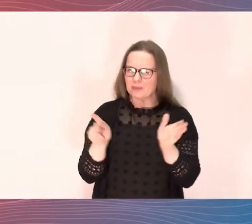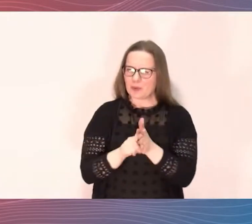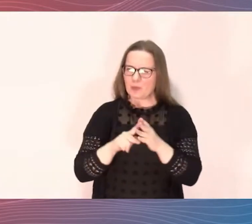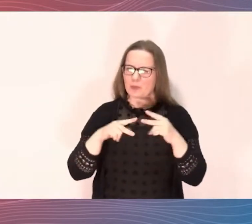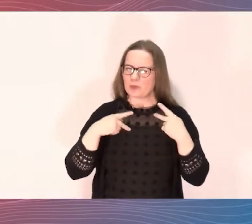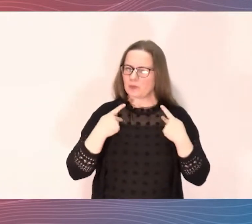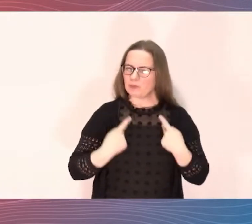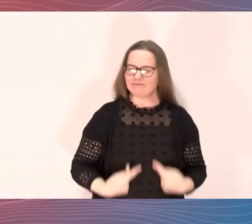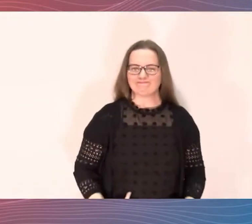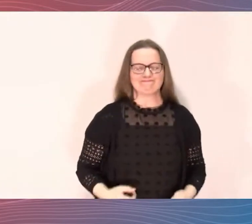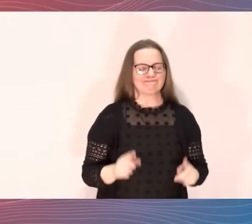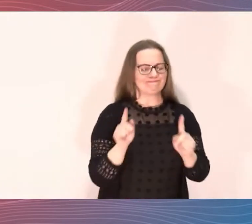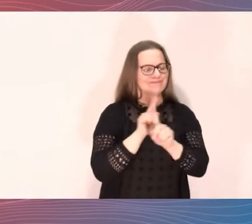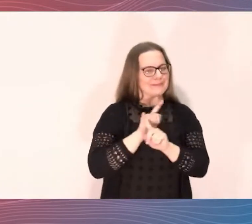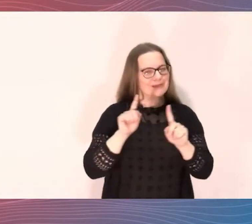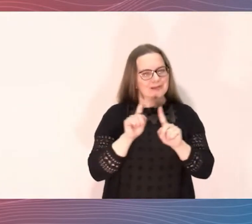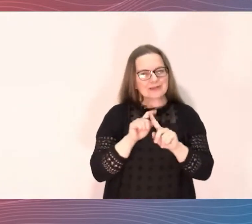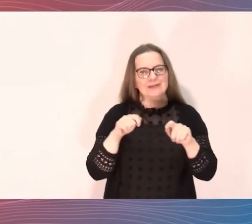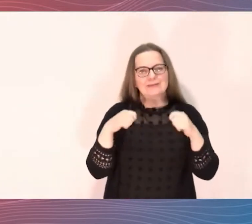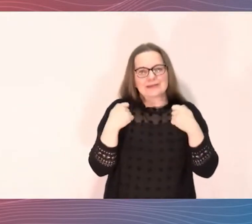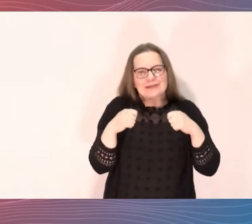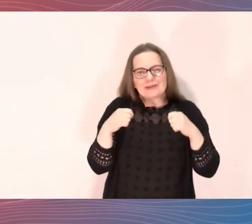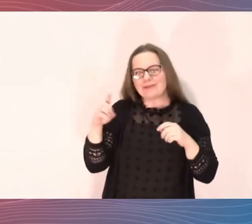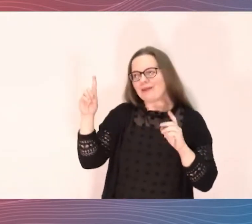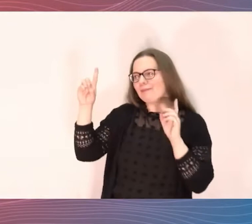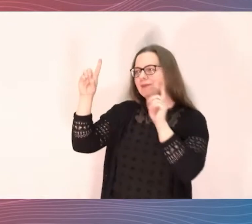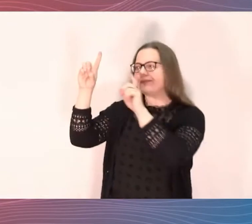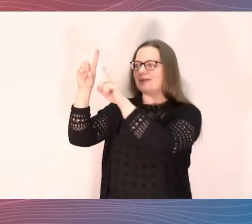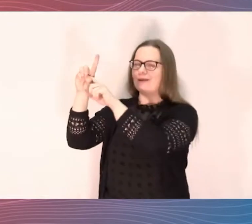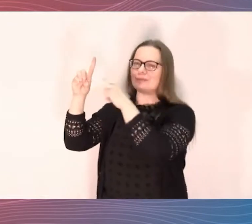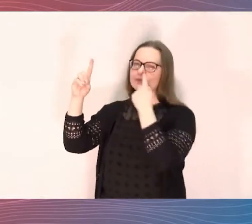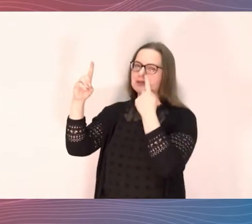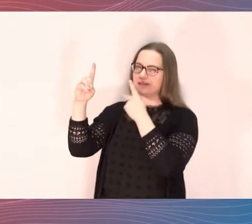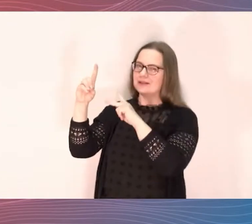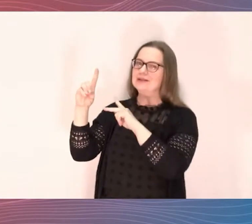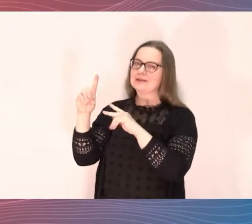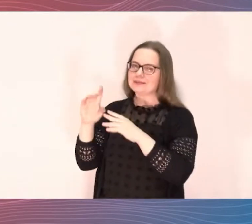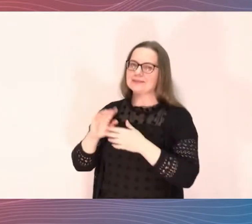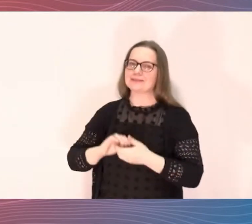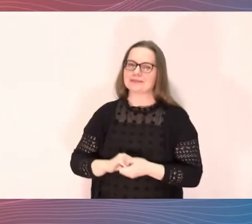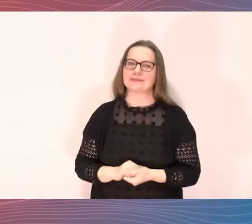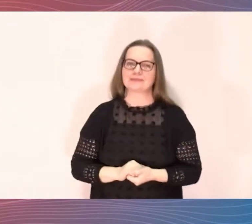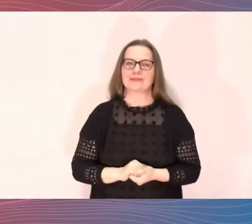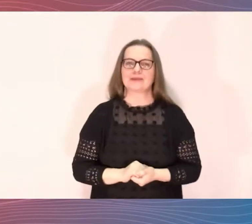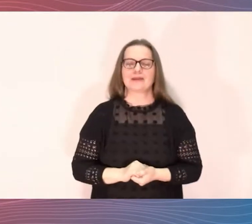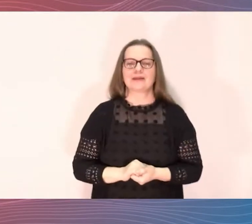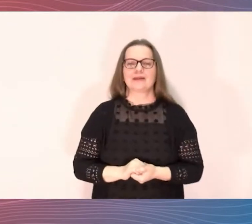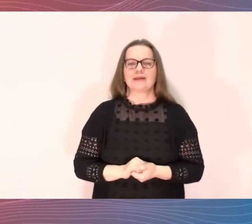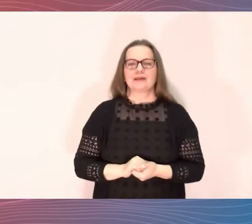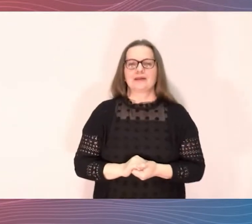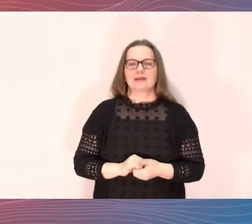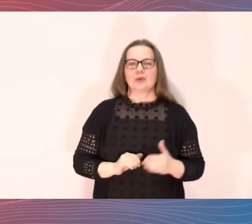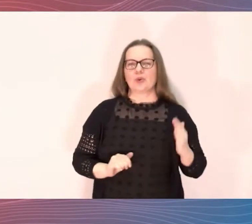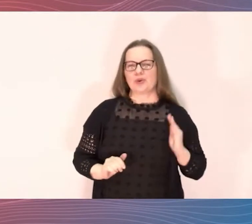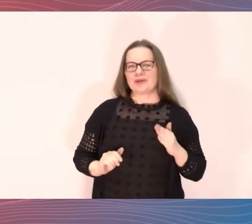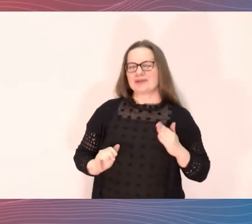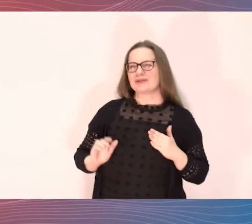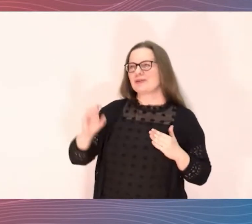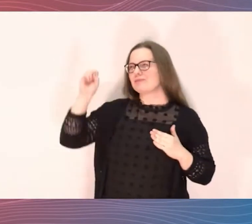ter um coração adequado para receber a revelação, né? Então aí vem iluminados os olhos